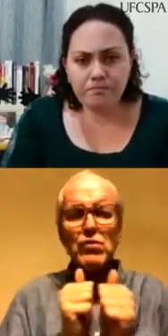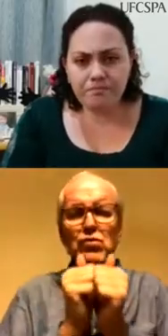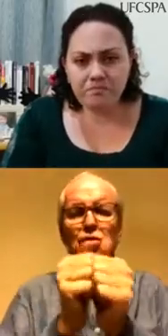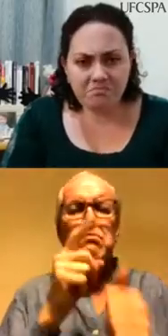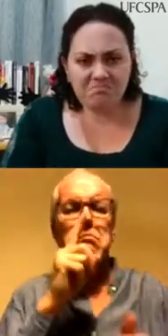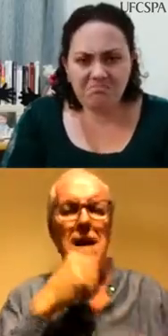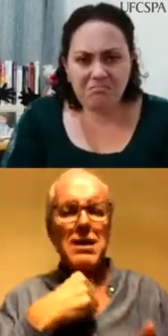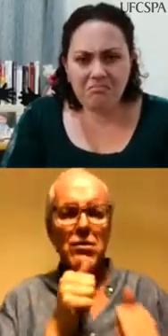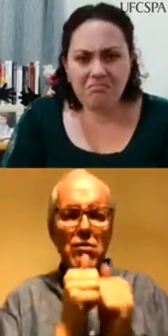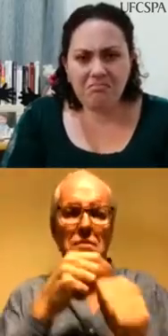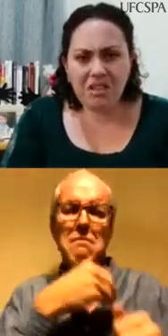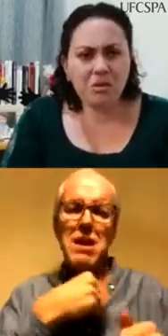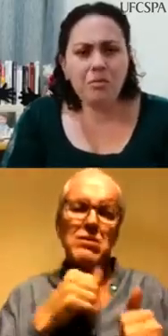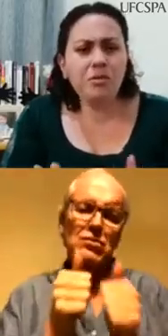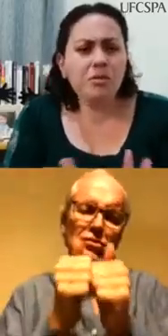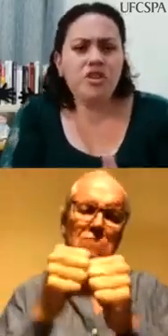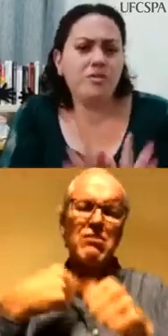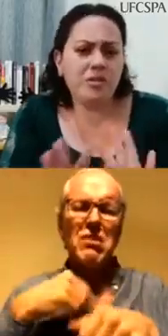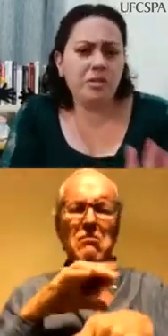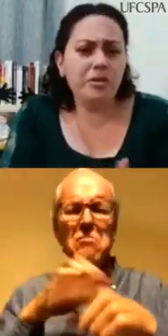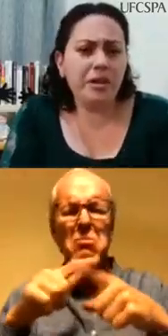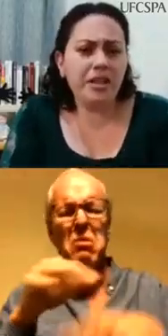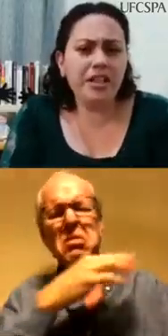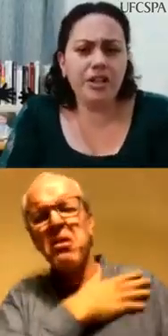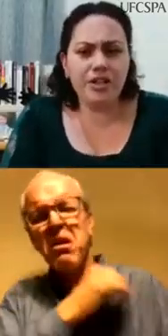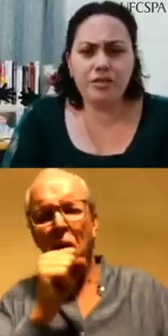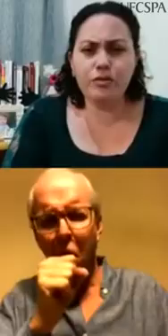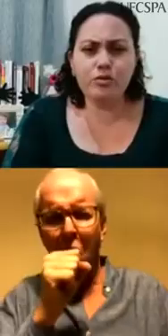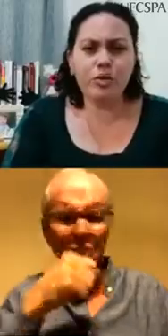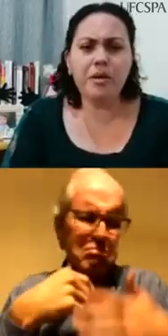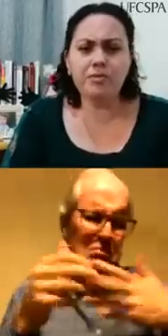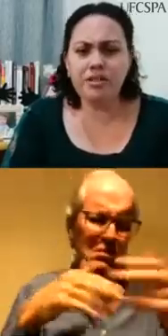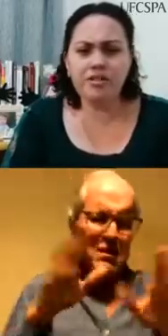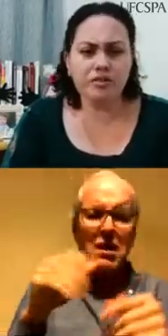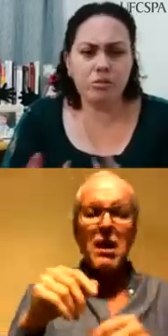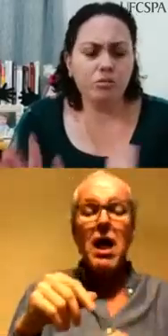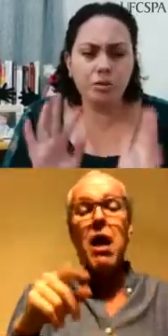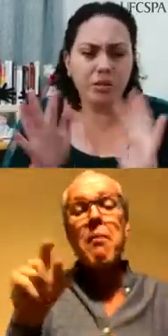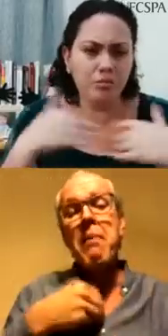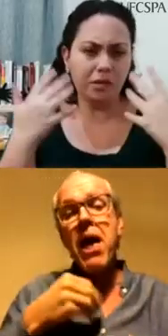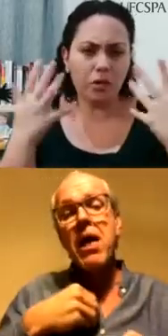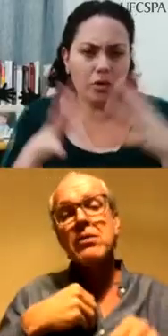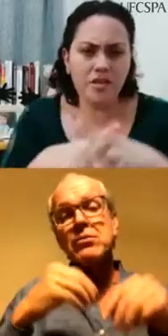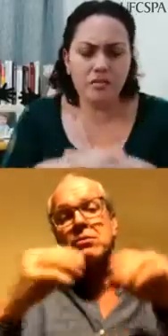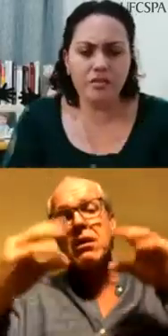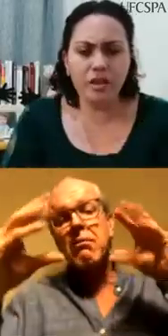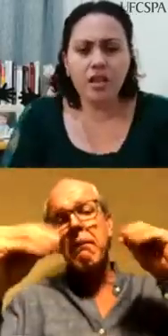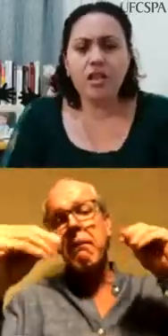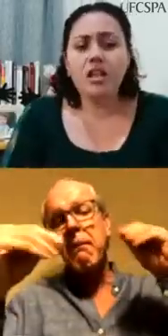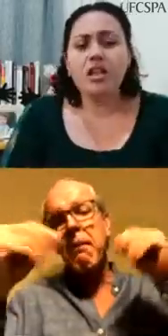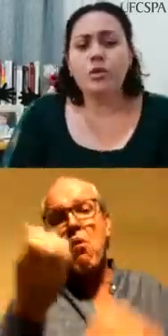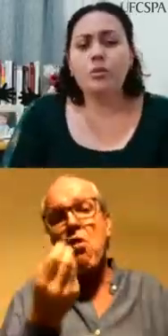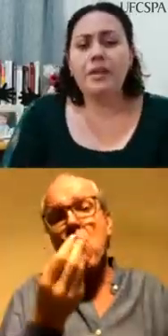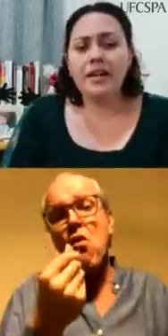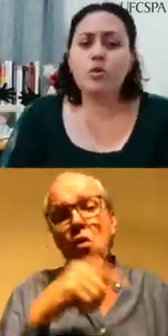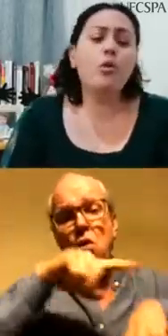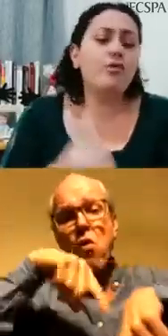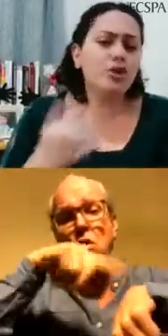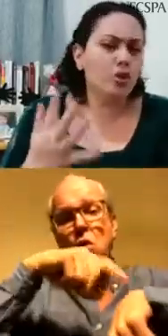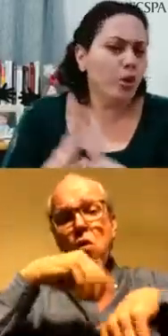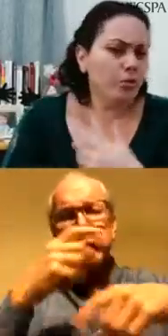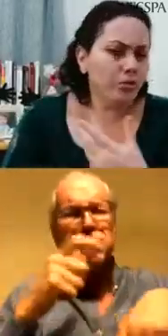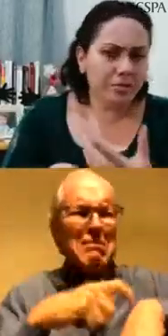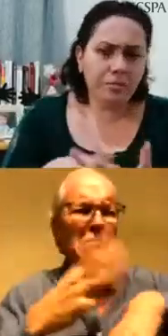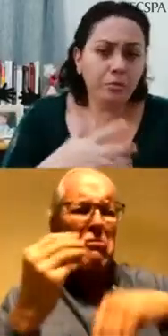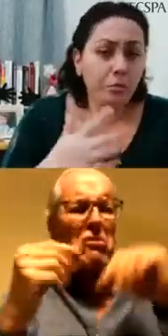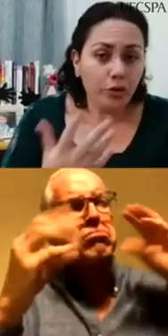se eu não lembro quanto dia, mas eu lembro que eu era criança, eu fui junto com a minha mãe, eu tava com algum problema, uma tosse, enfim. O médico